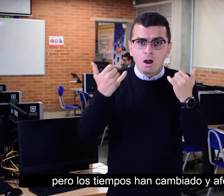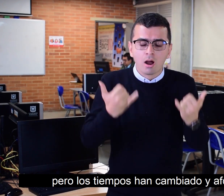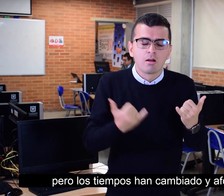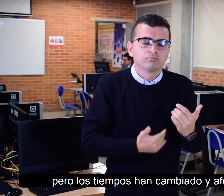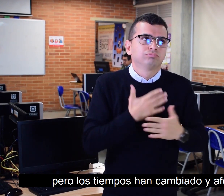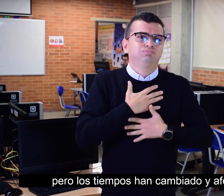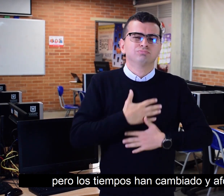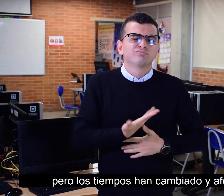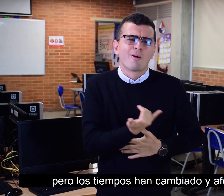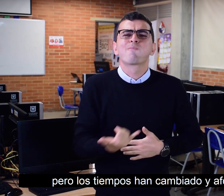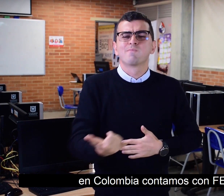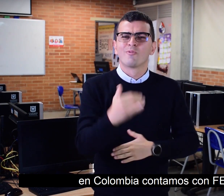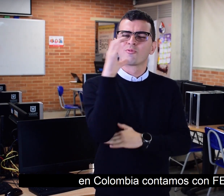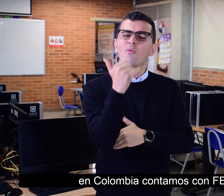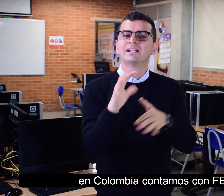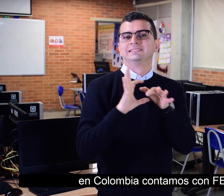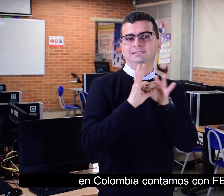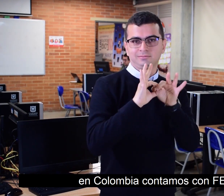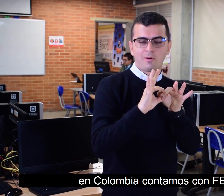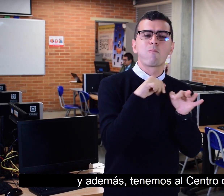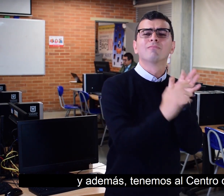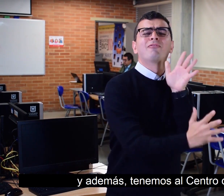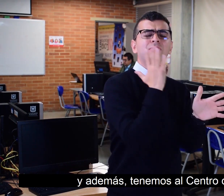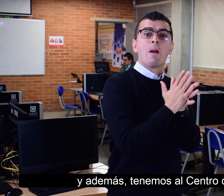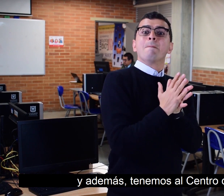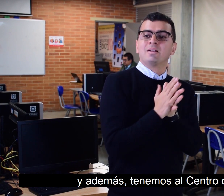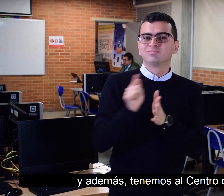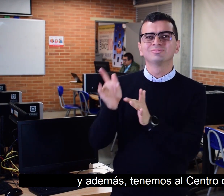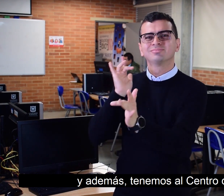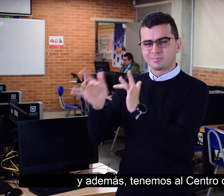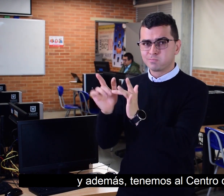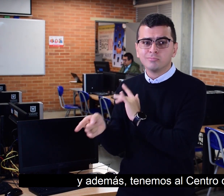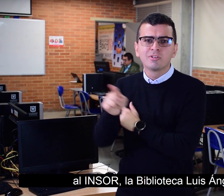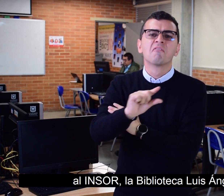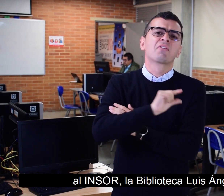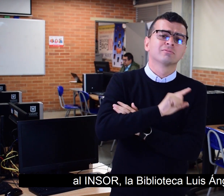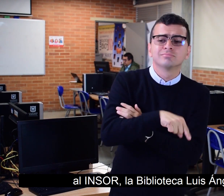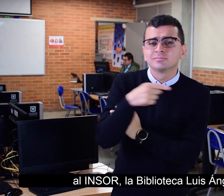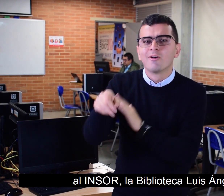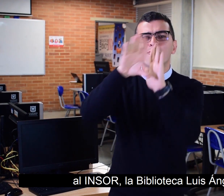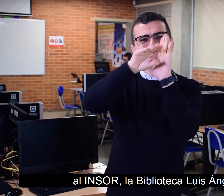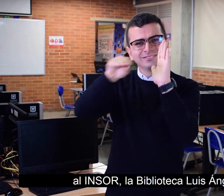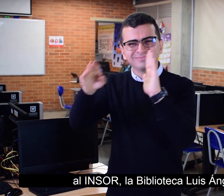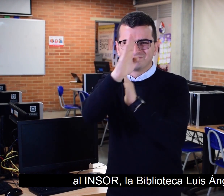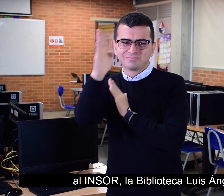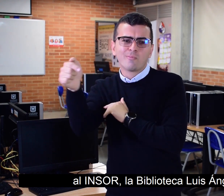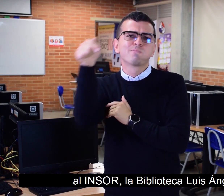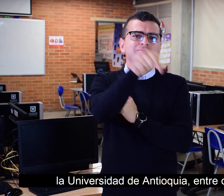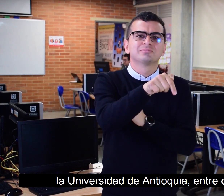han cambiado y afortunadamente en Colombia contamos con FENASCOL y además tenemos al Centro de Relevo, al INSOR, la Biblioteca Luis Ángel Arango, la